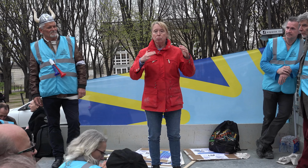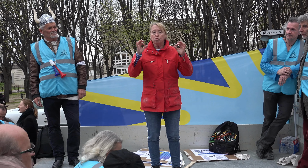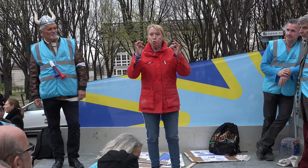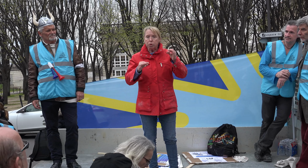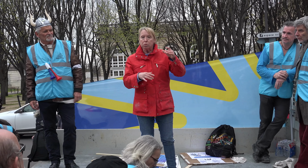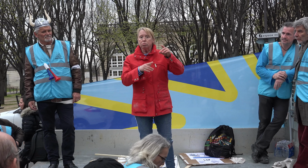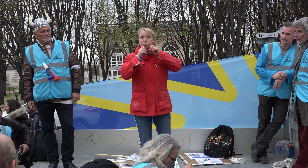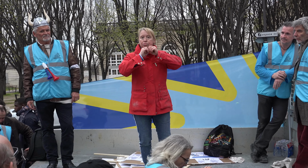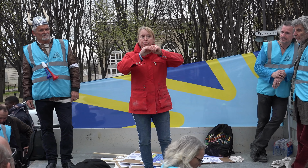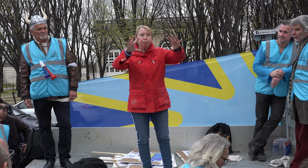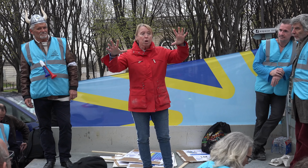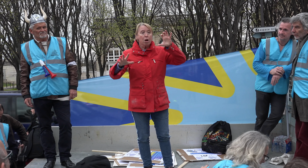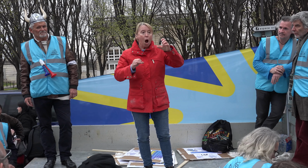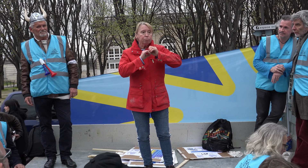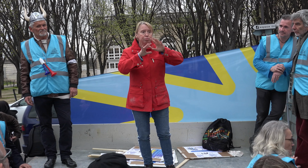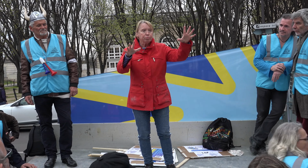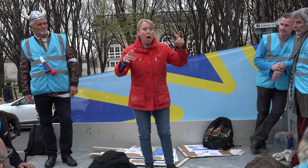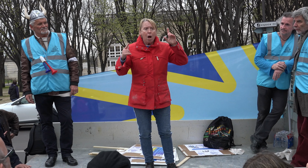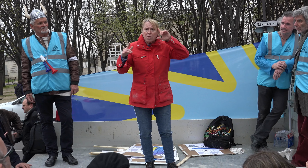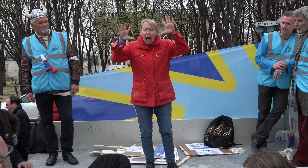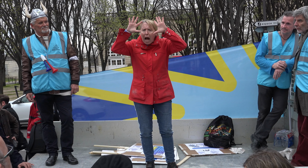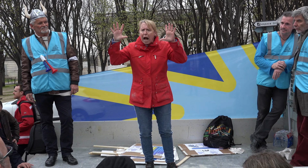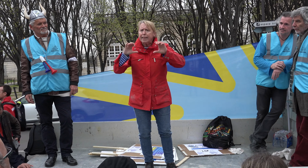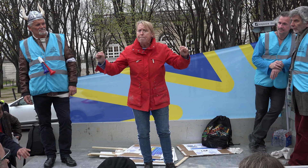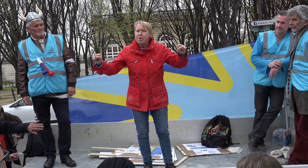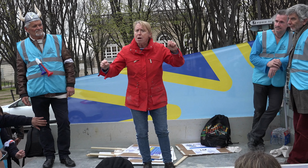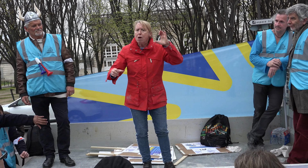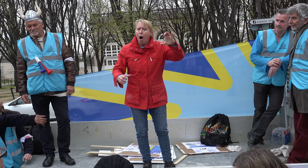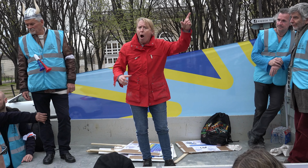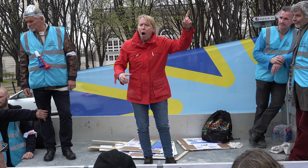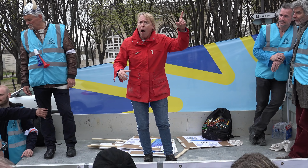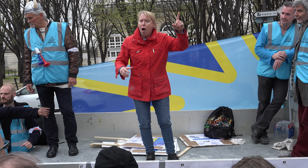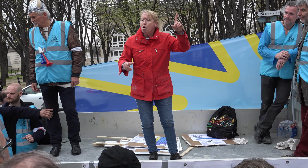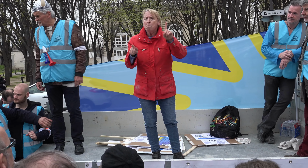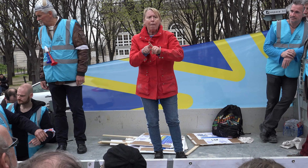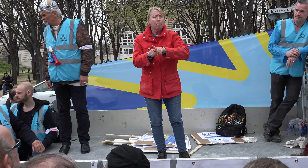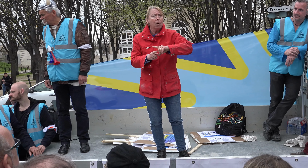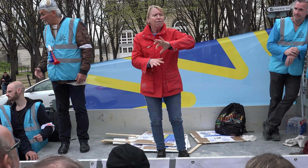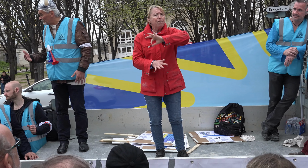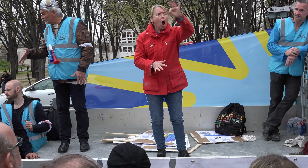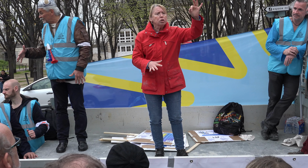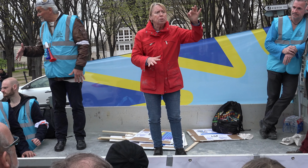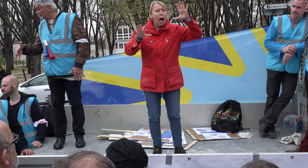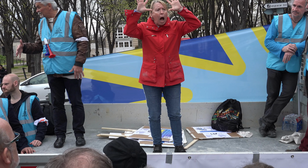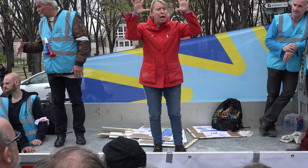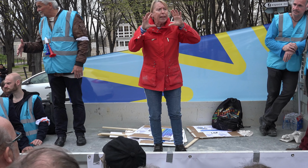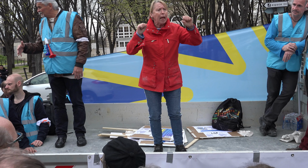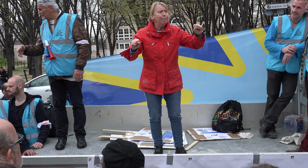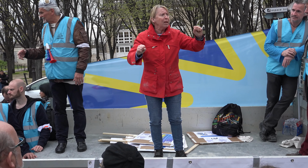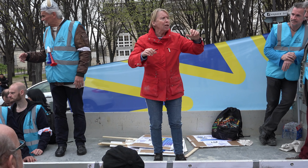dans notre raison et que nous pouvions continuer à faire en sorte que mon petit-fils soit accueilli dans